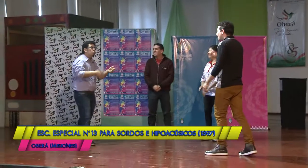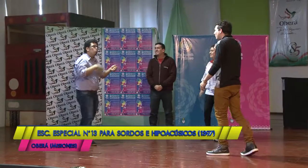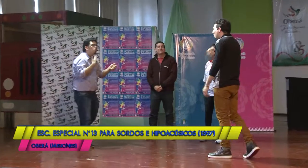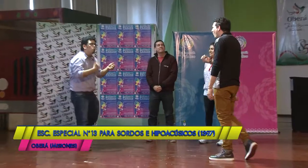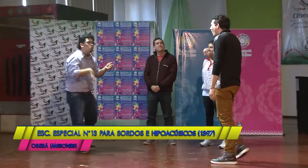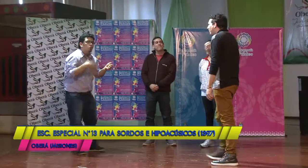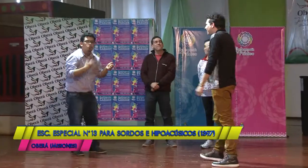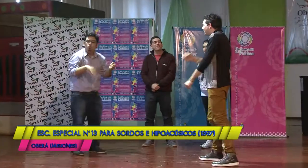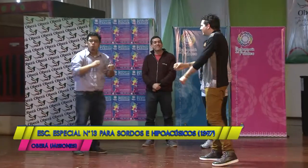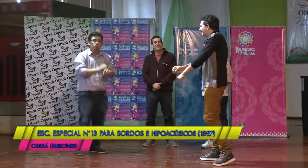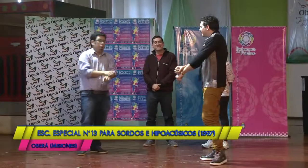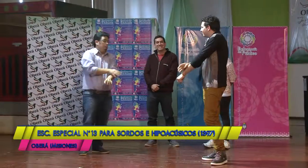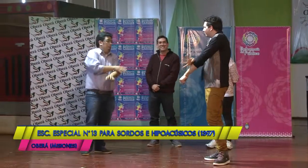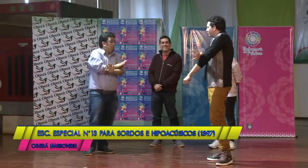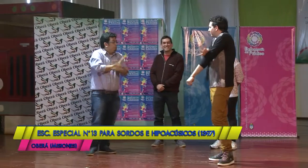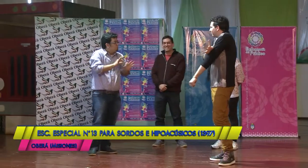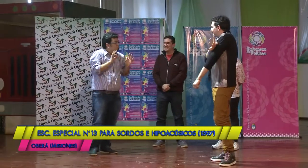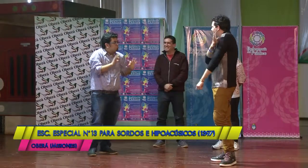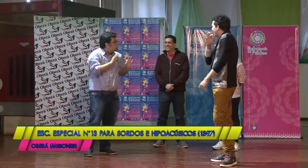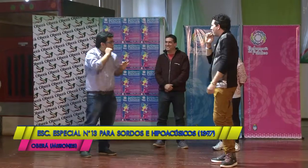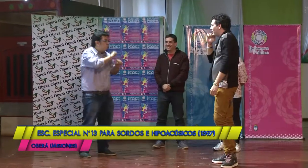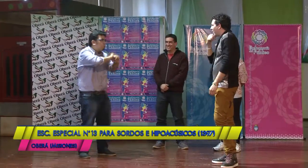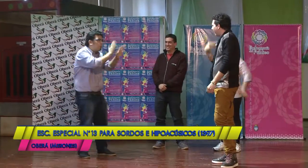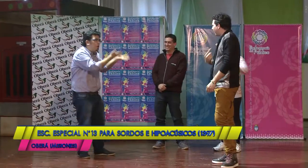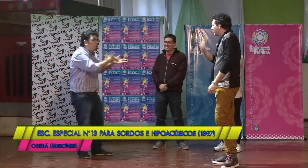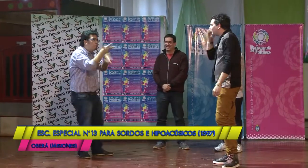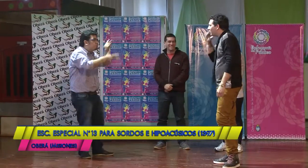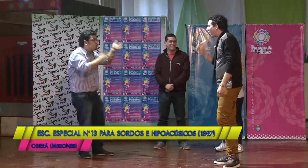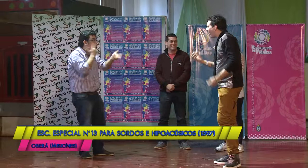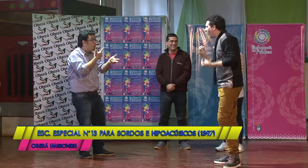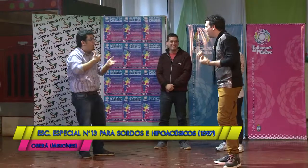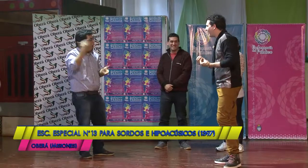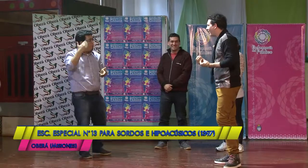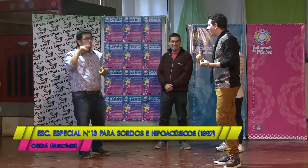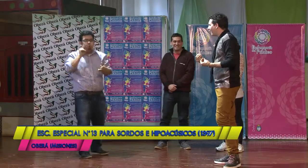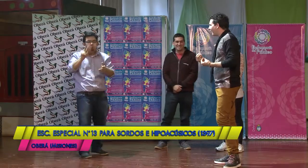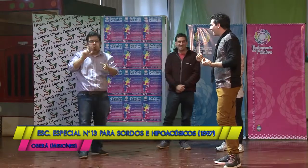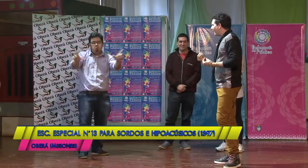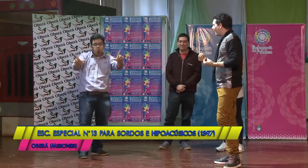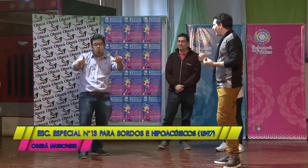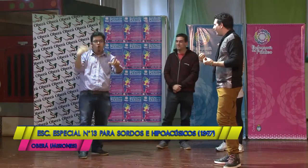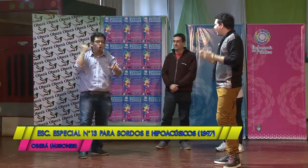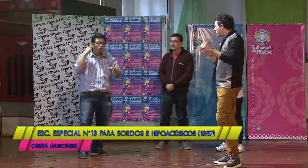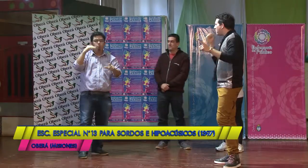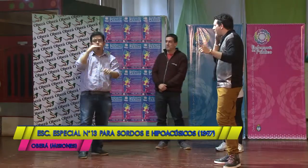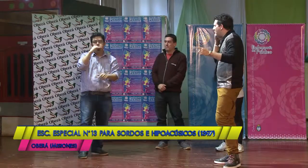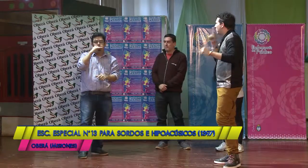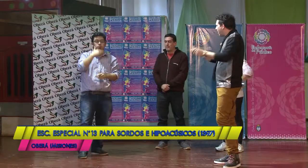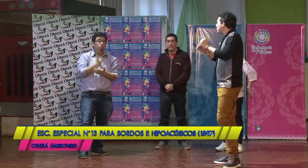Ah, pero mirá qué bueno, qué emoción que me dio esto. ¿Te imaginas? Son sordos en tele, pero qué